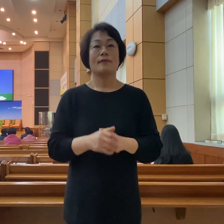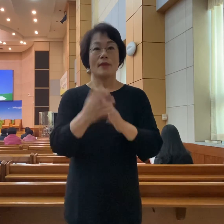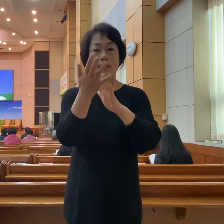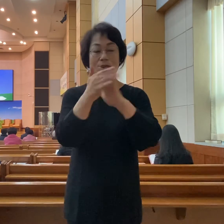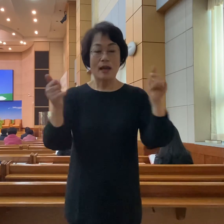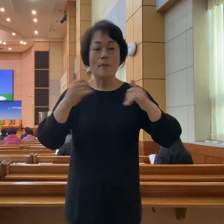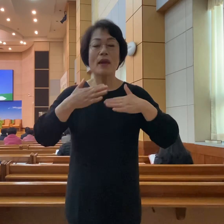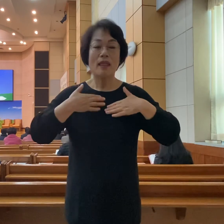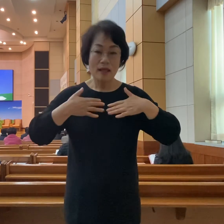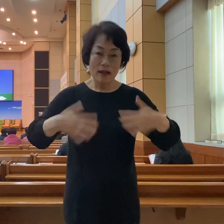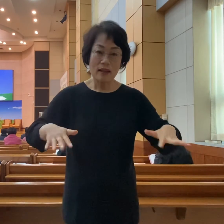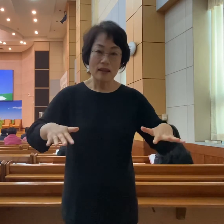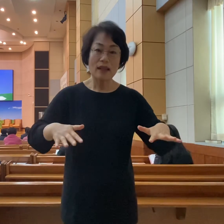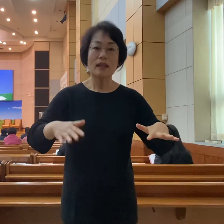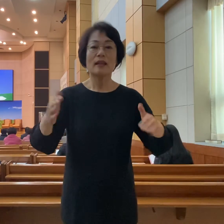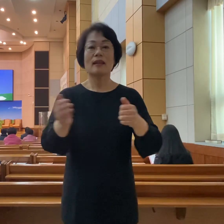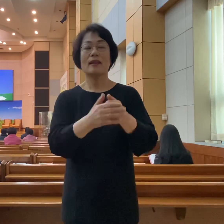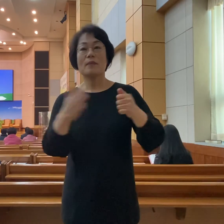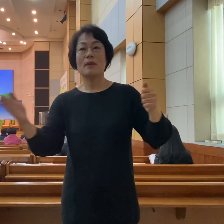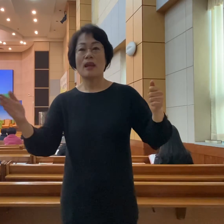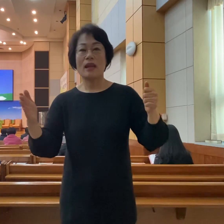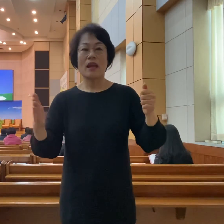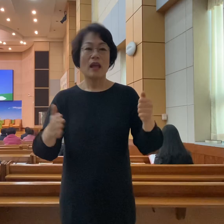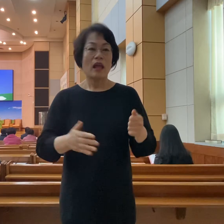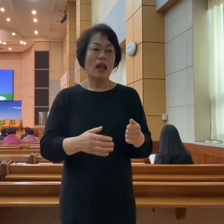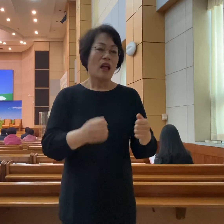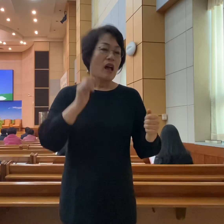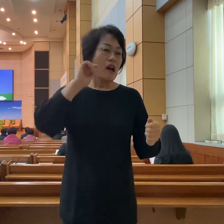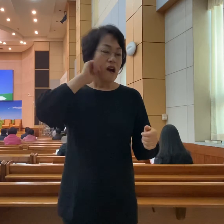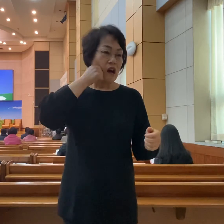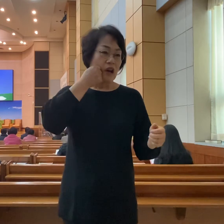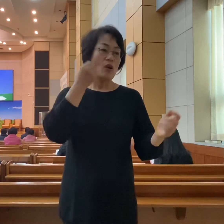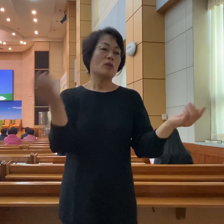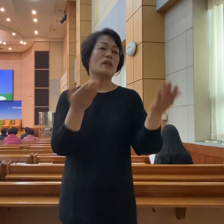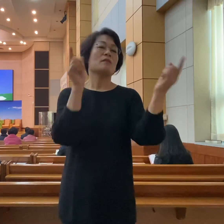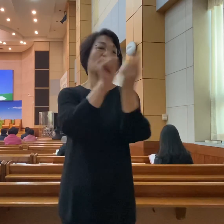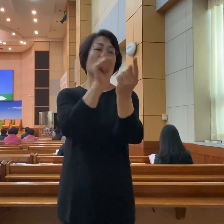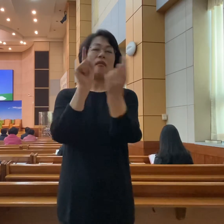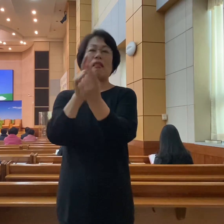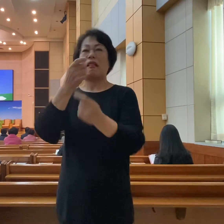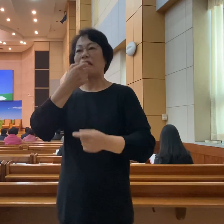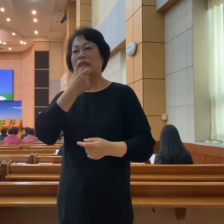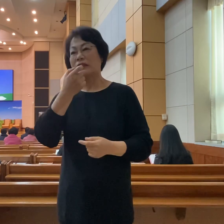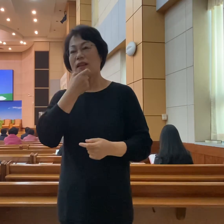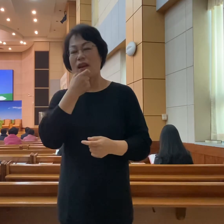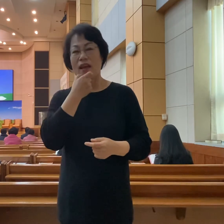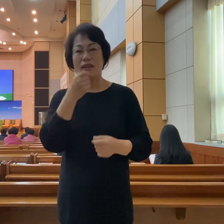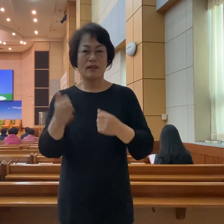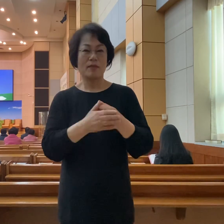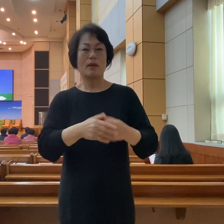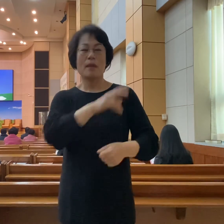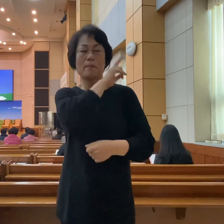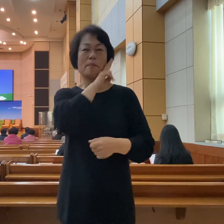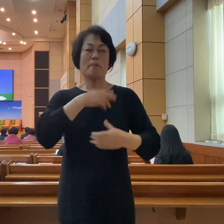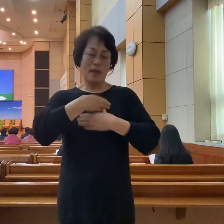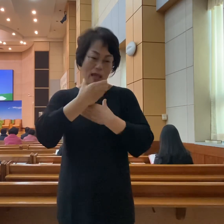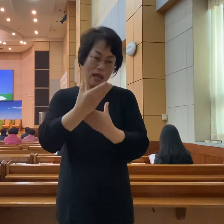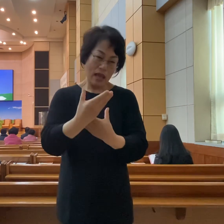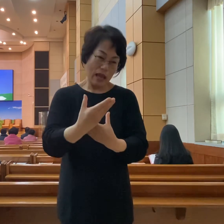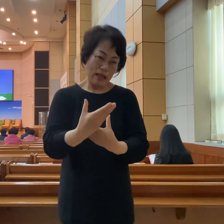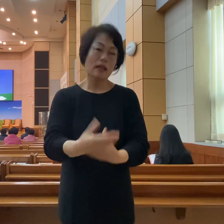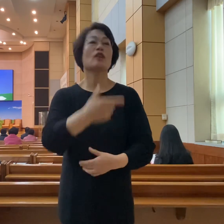사람은 연약하기 때문에 힘든 일 만나기 싫어하고 어려운 일 만나기 싫어하고 그래서 편안하게 지내기를